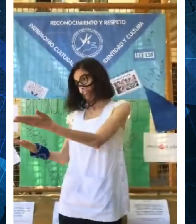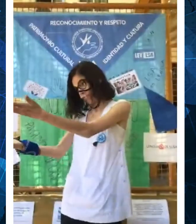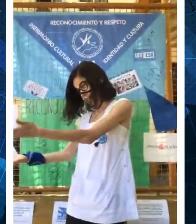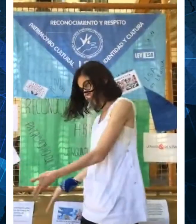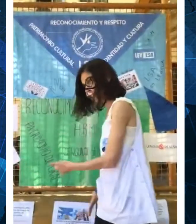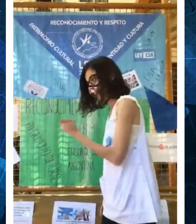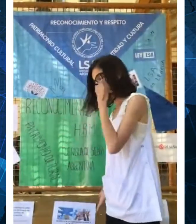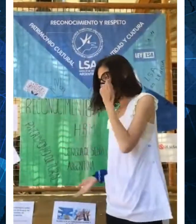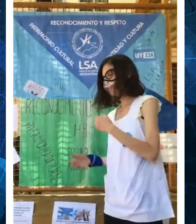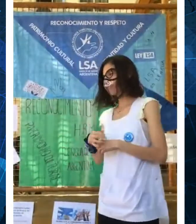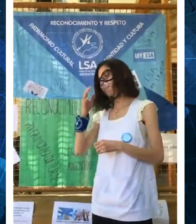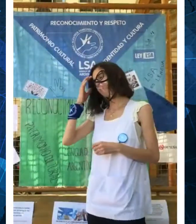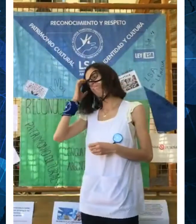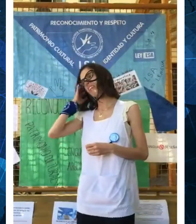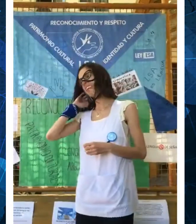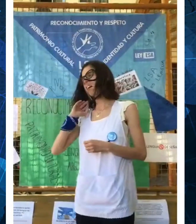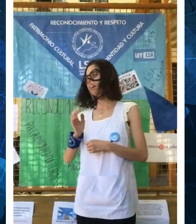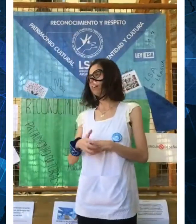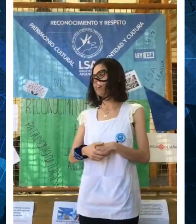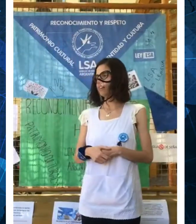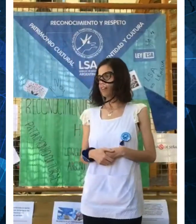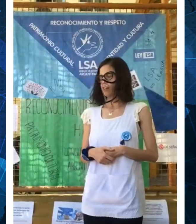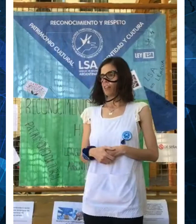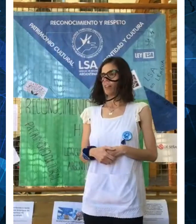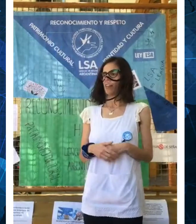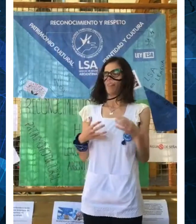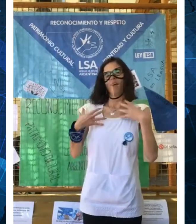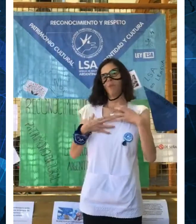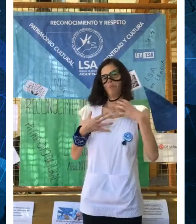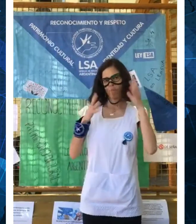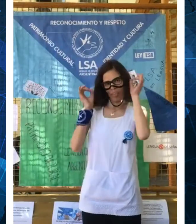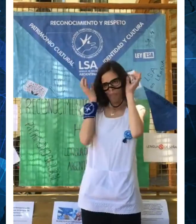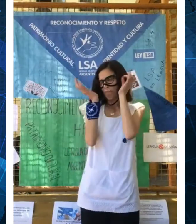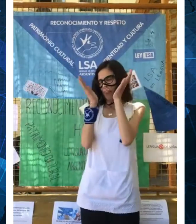Estoy muy emocionada. Adelante, por favor, Yael.